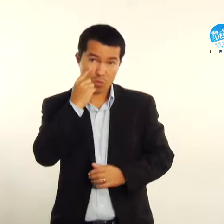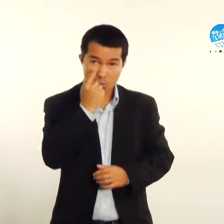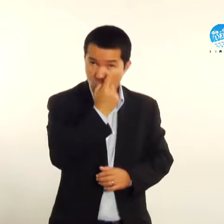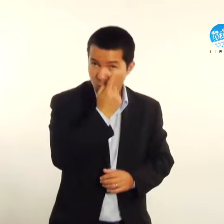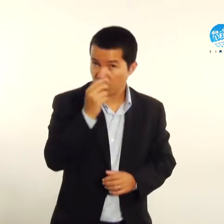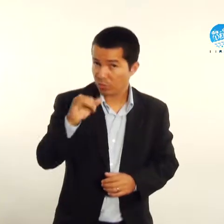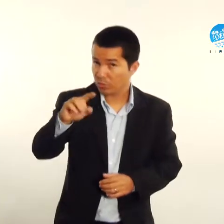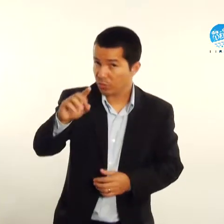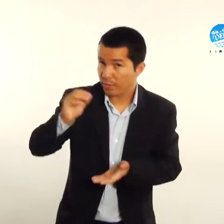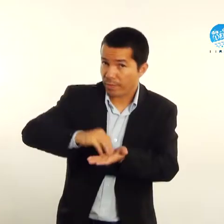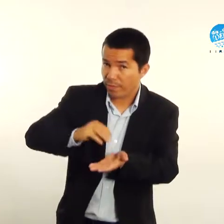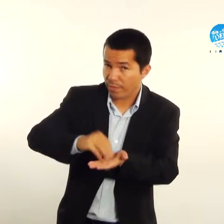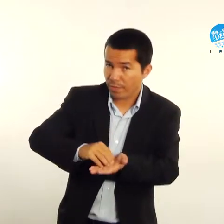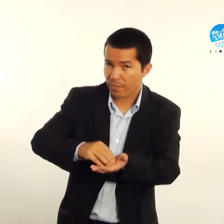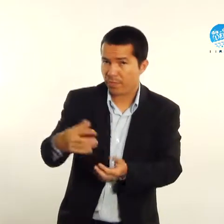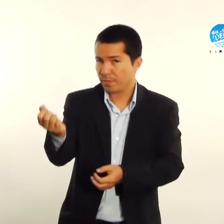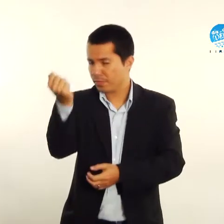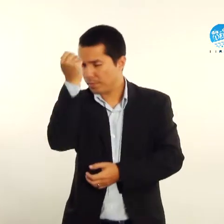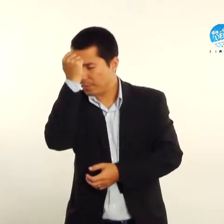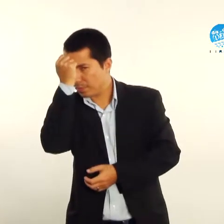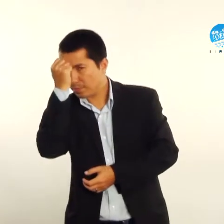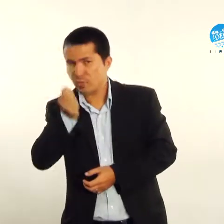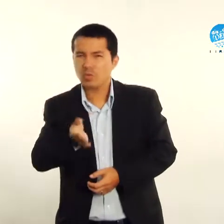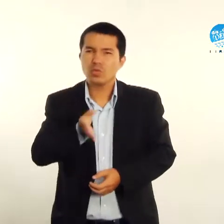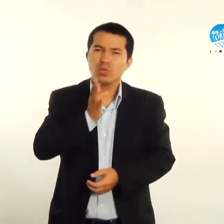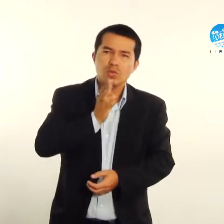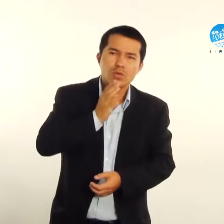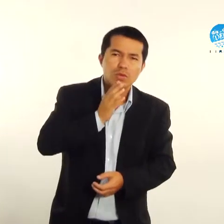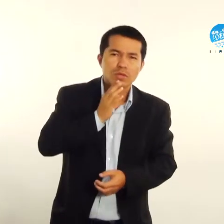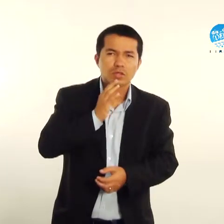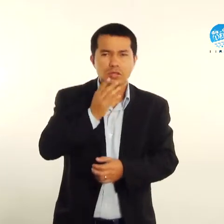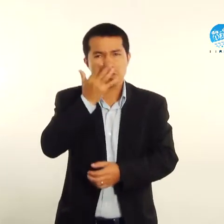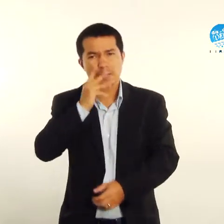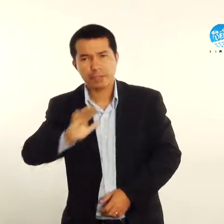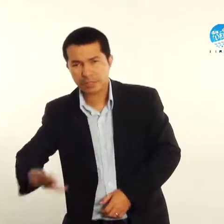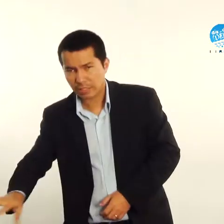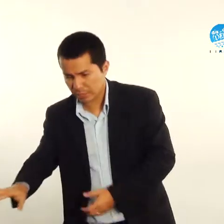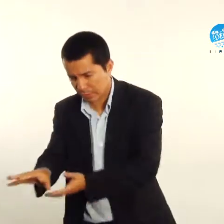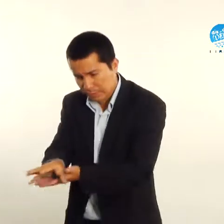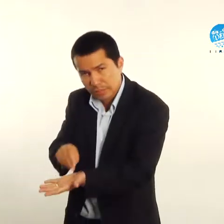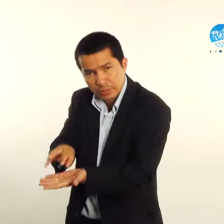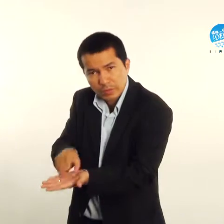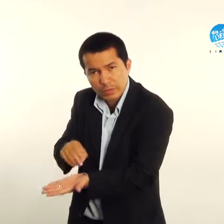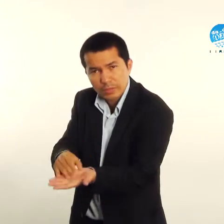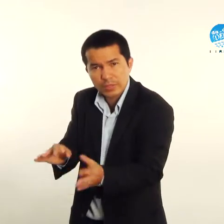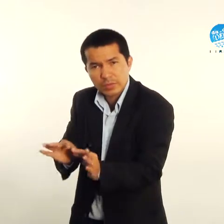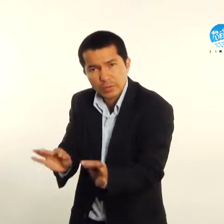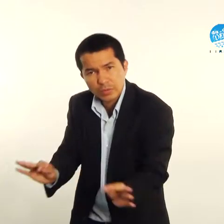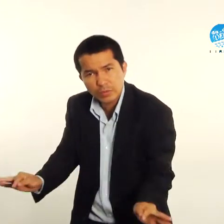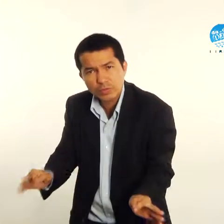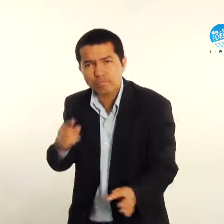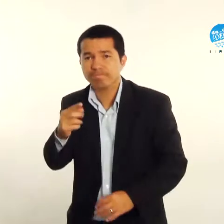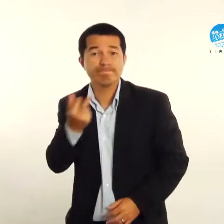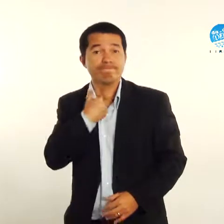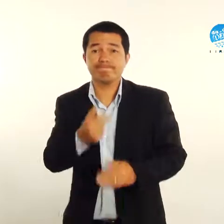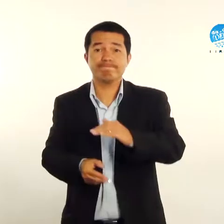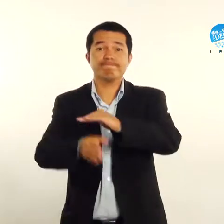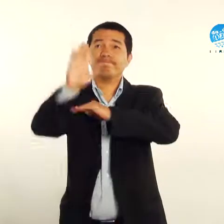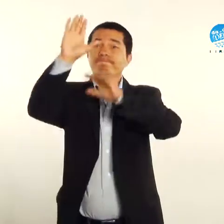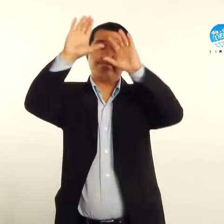você não se converter e não for como é semelhante a essa criança, você não pode entrar